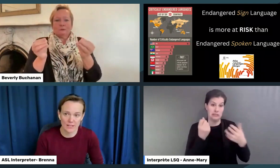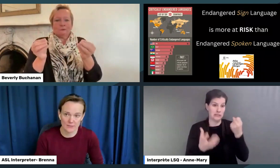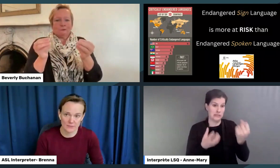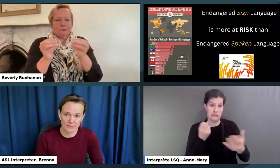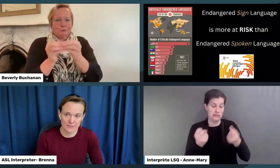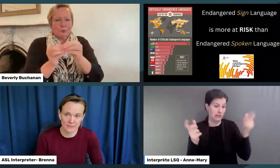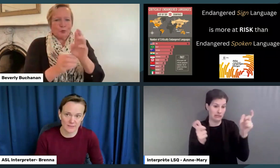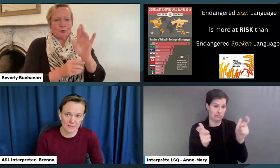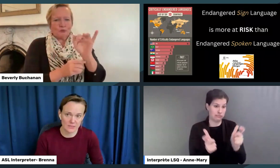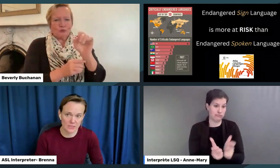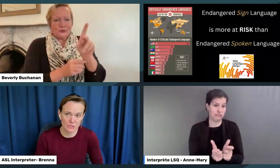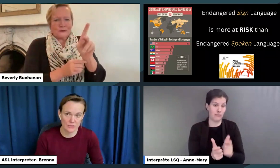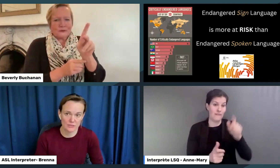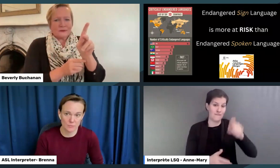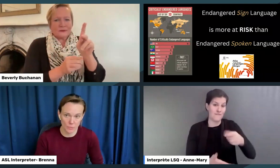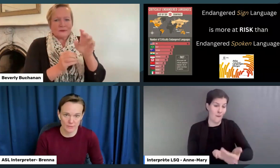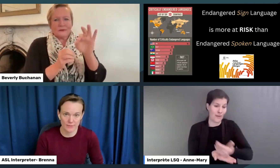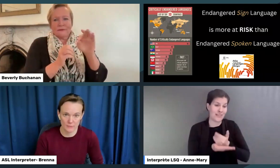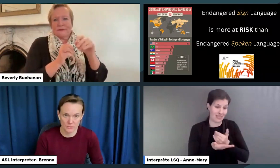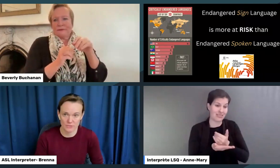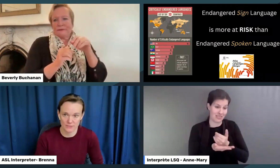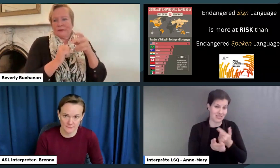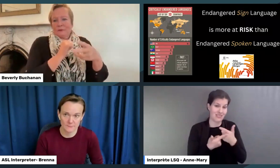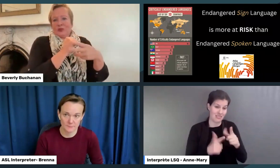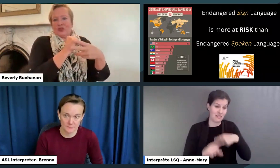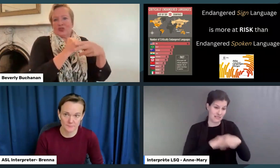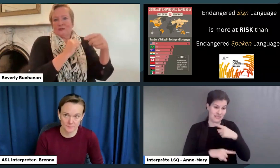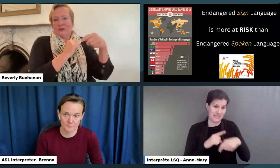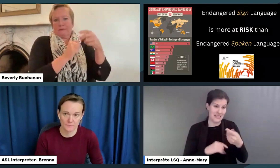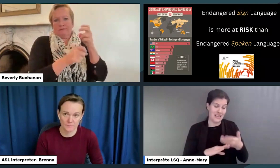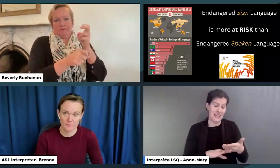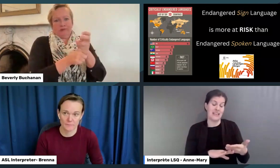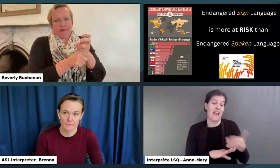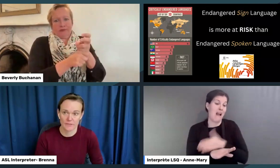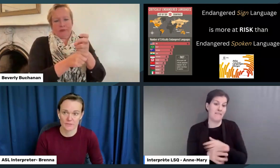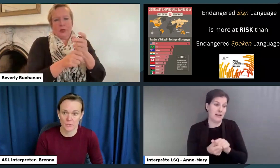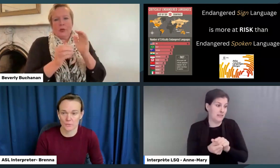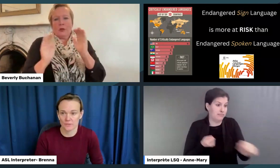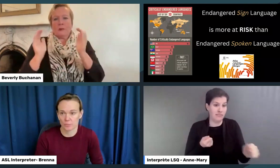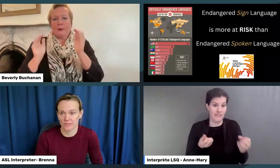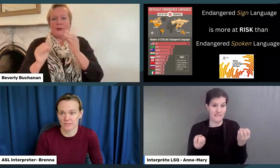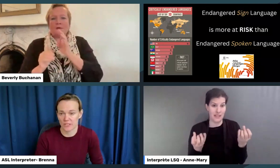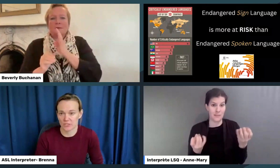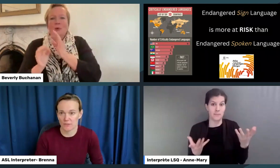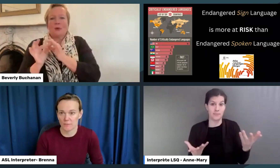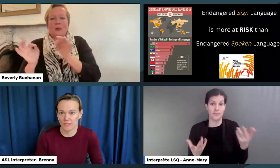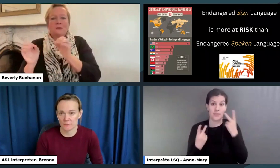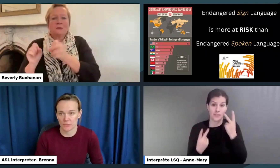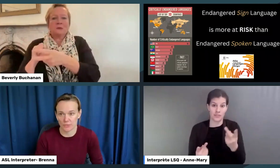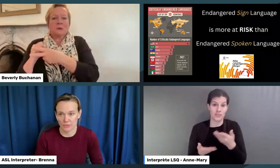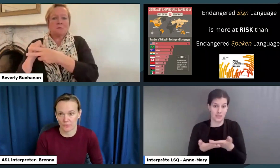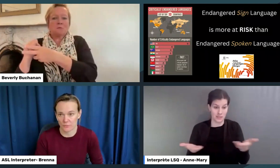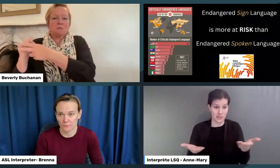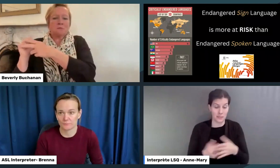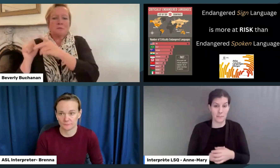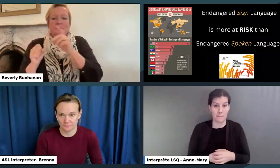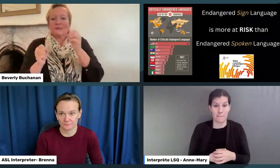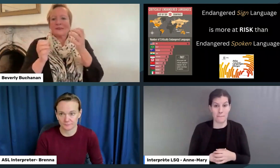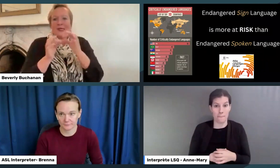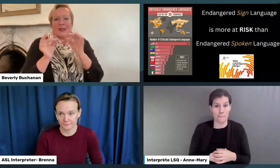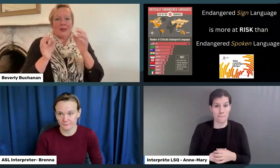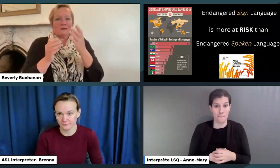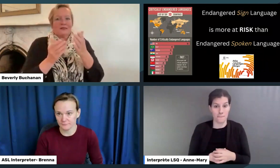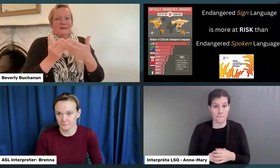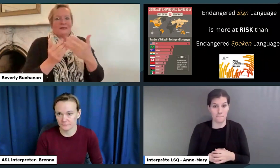à risque que les langues parlées et qui sont en péril. Alors, la préservation est une question critique.